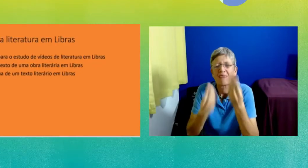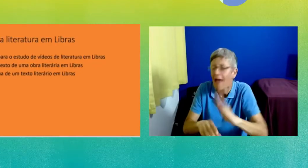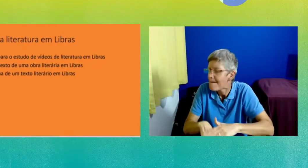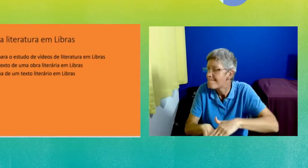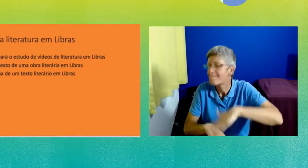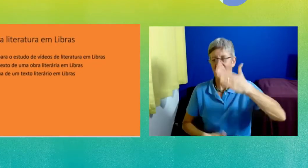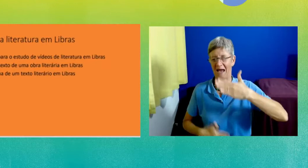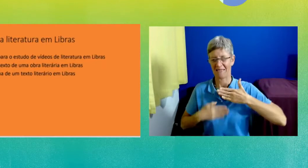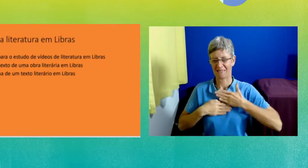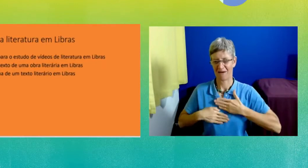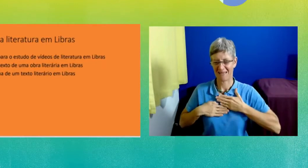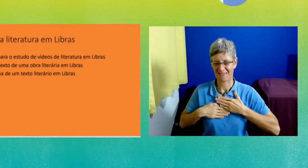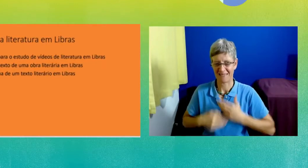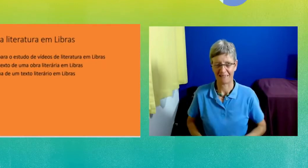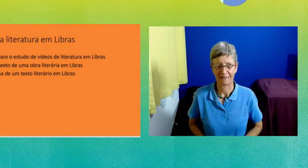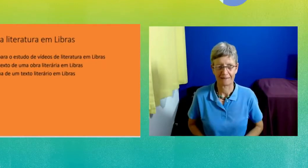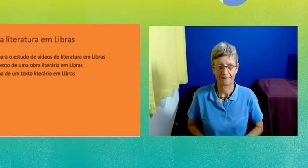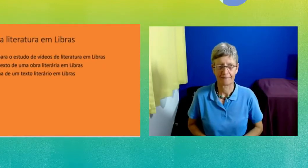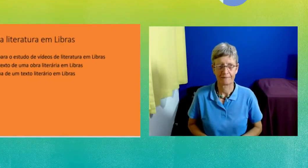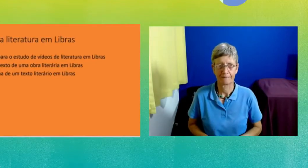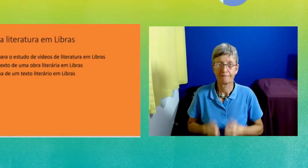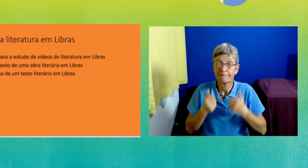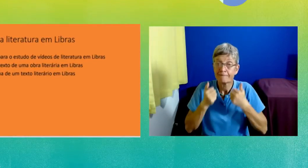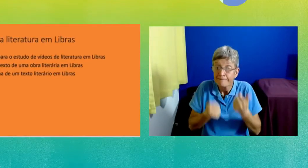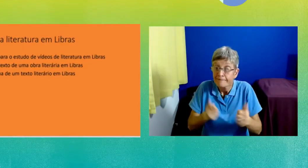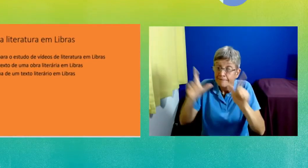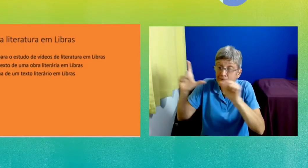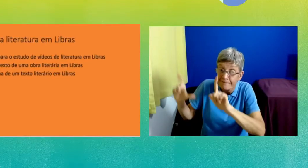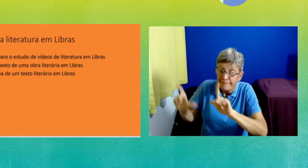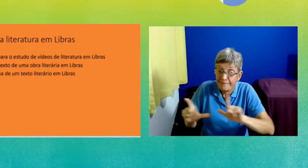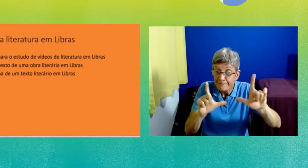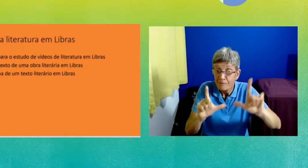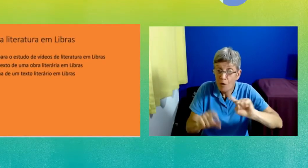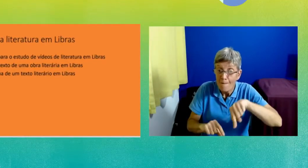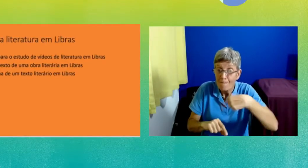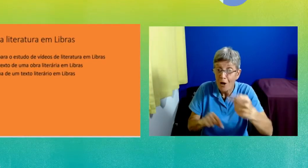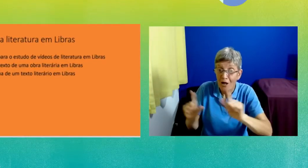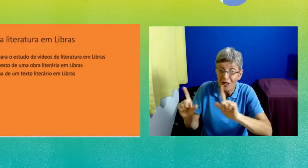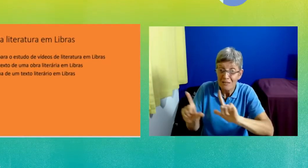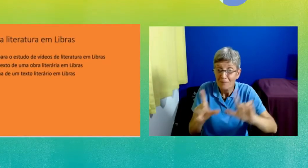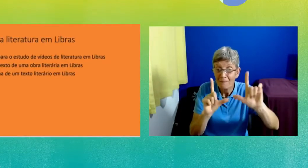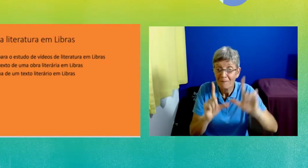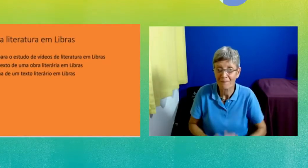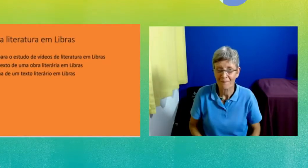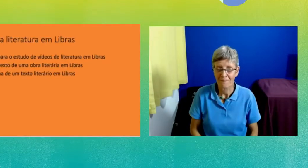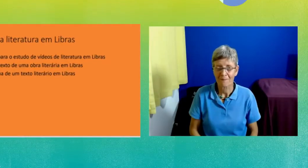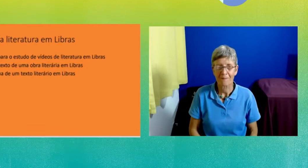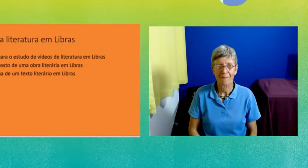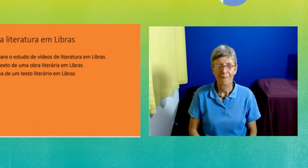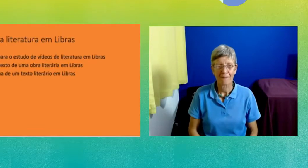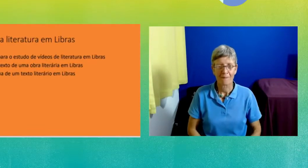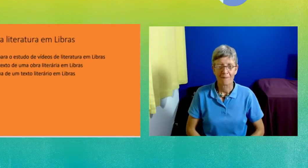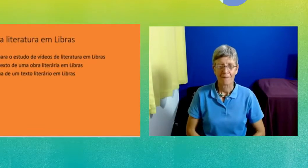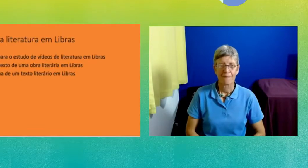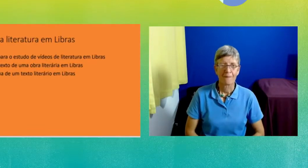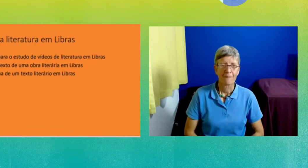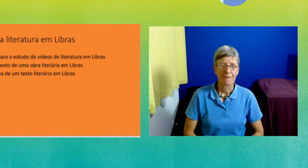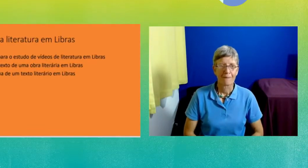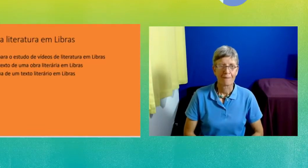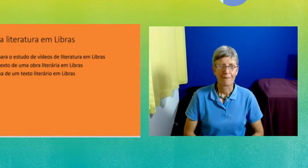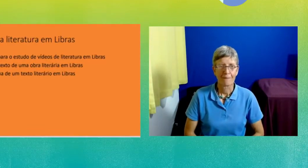emoção? Por que que ele produziu essa literatura dessa forma, com esse tema? Pode passar o